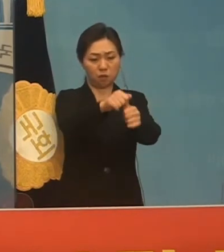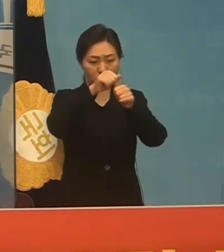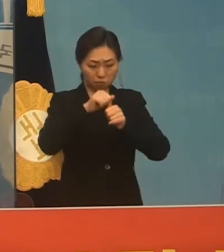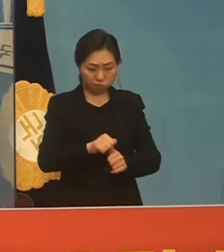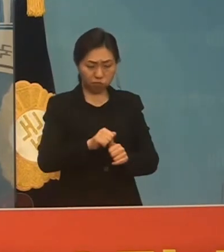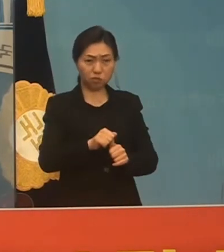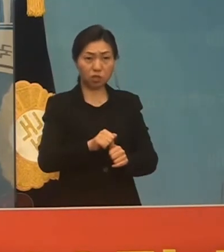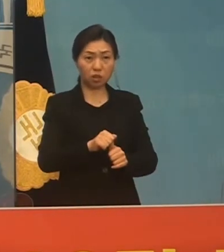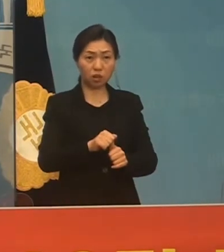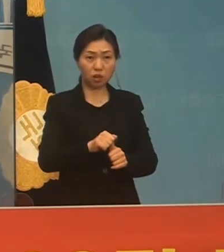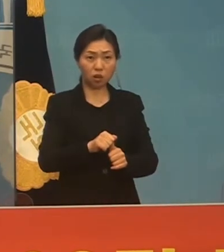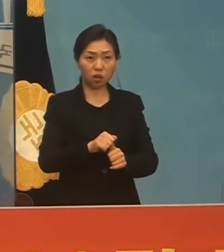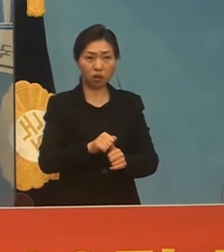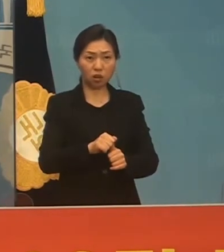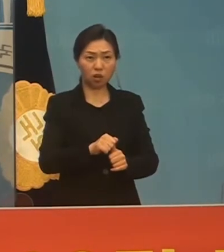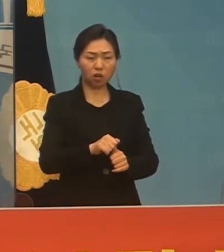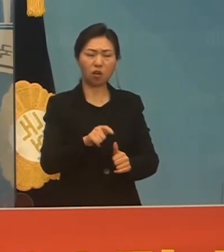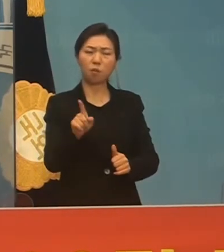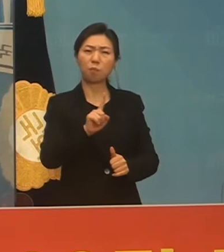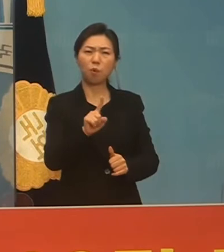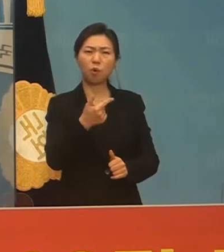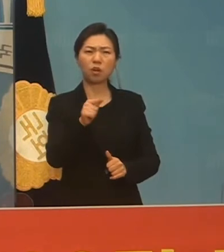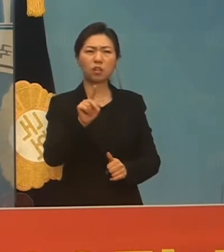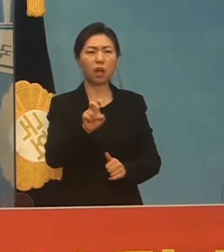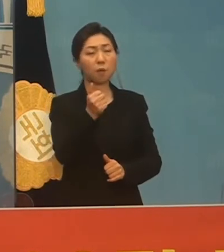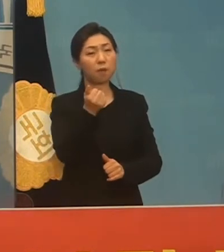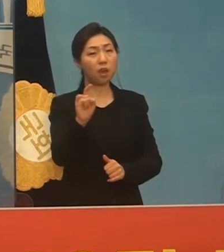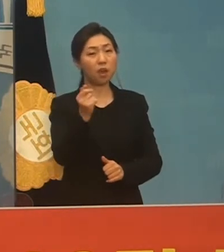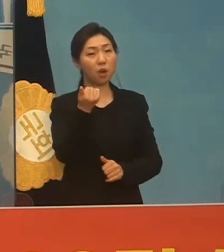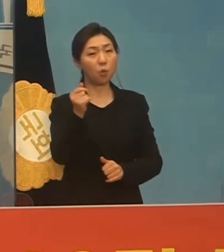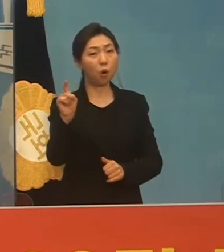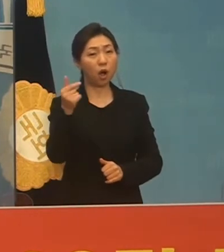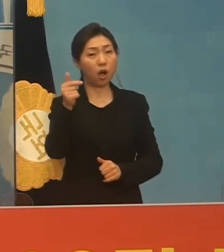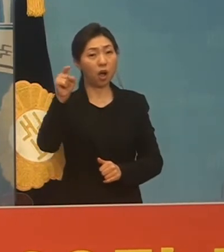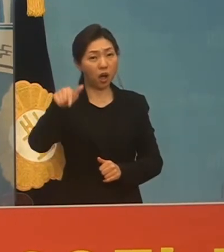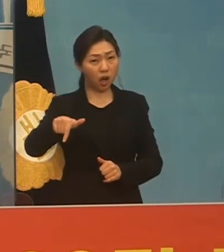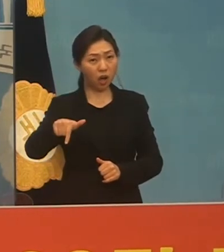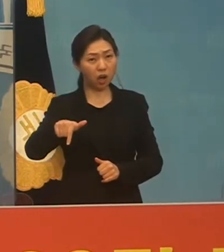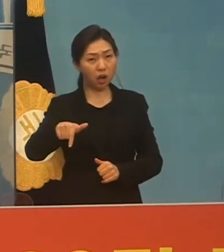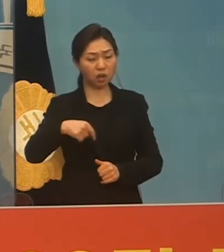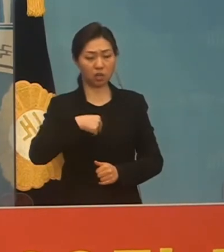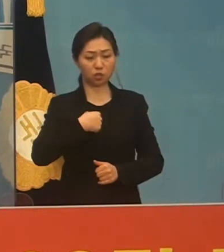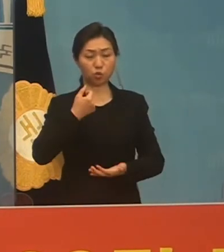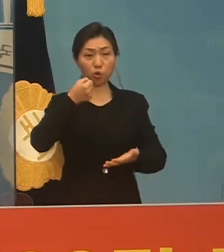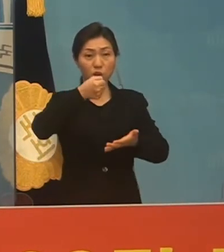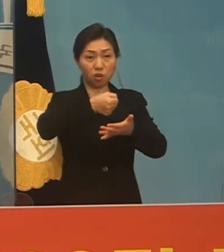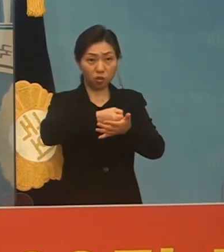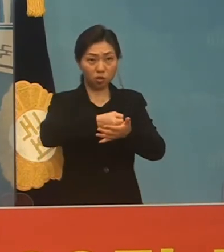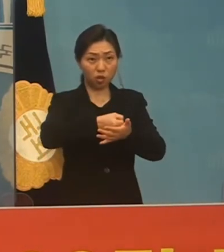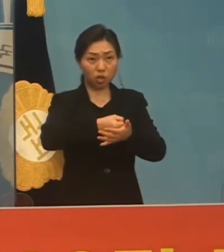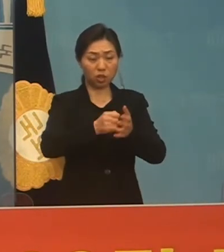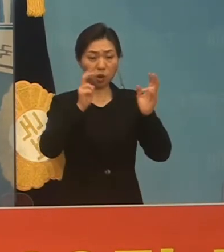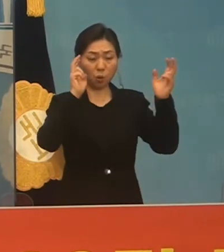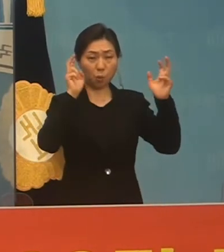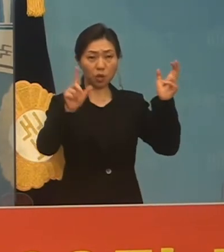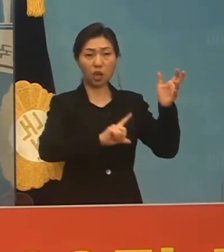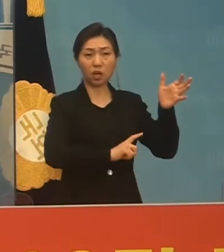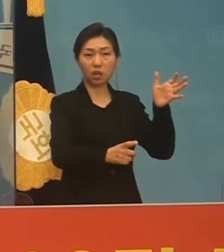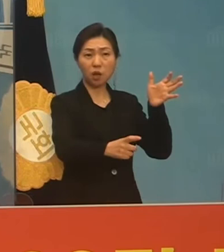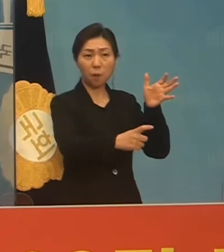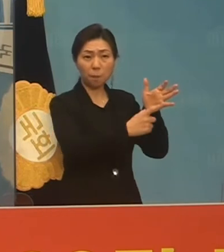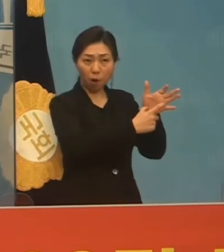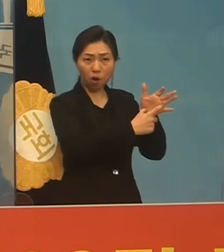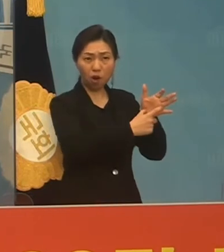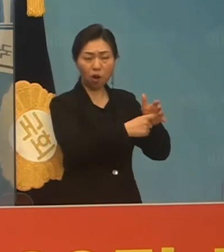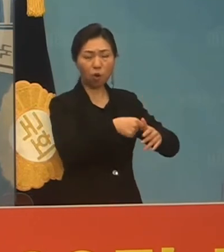채우는 것 또한 남해화학이라는 회사가 정해놓은 사업까지 스스로 부정하는 것입니다. 그리고